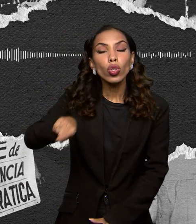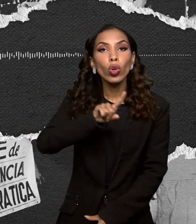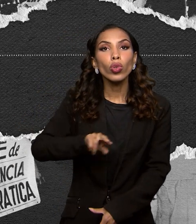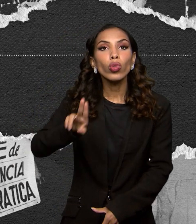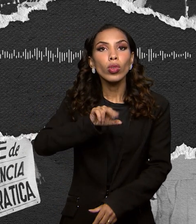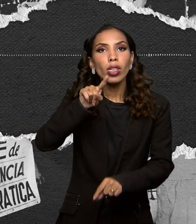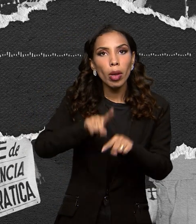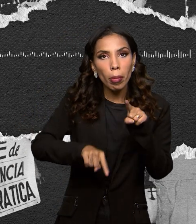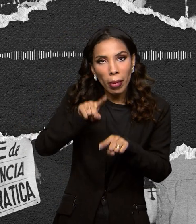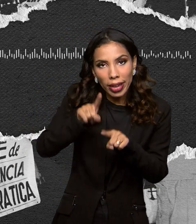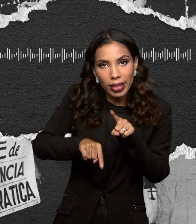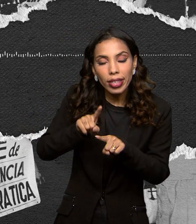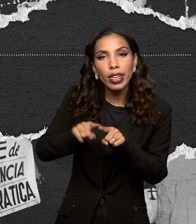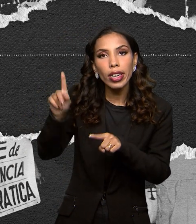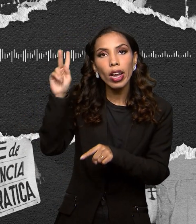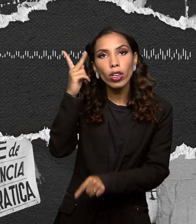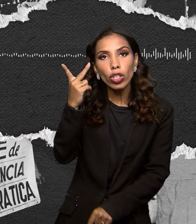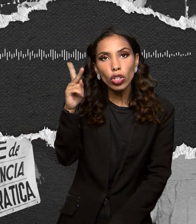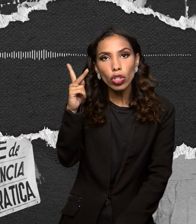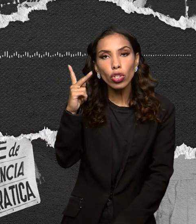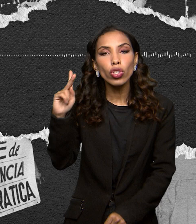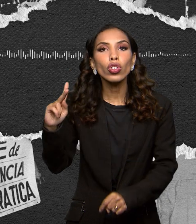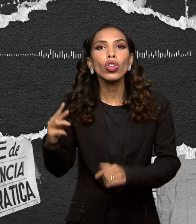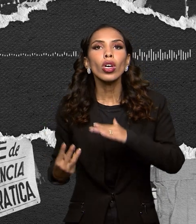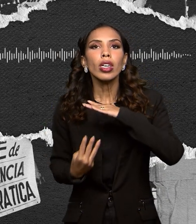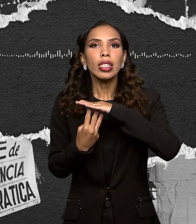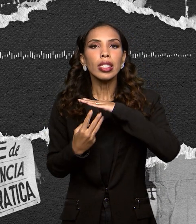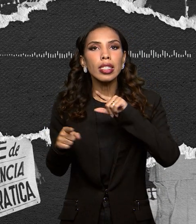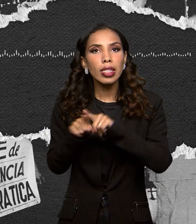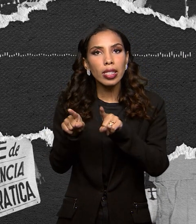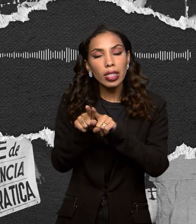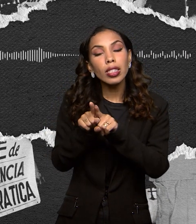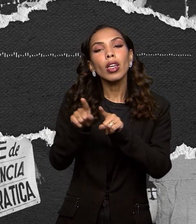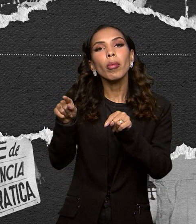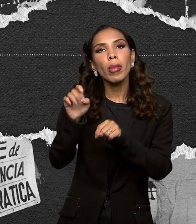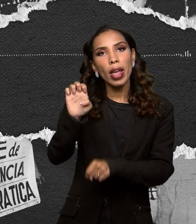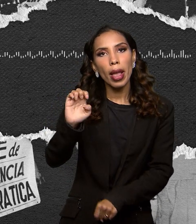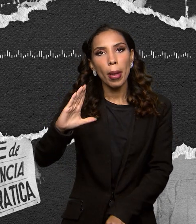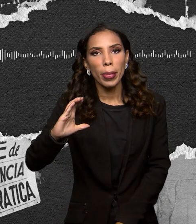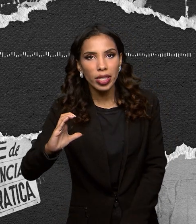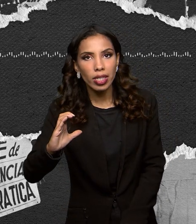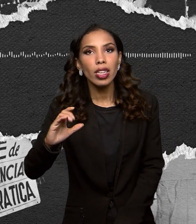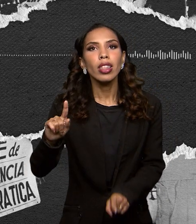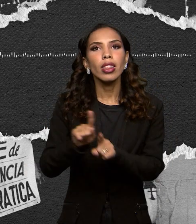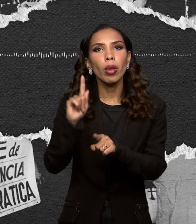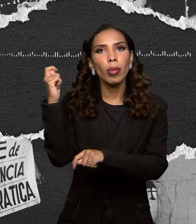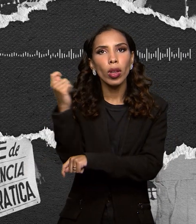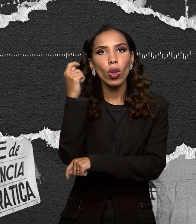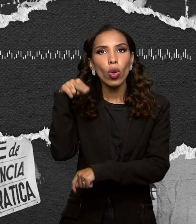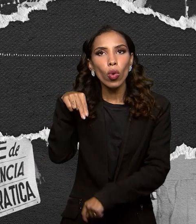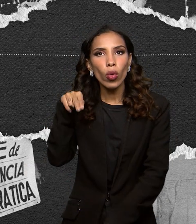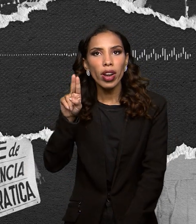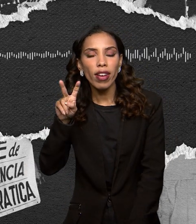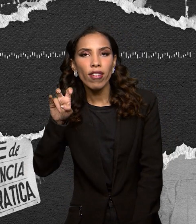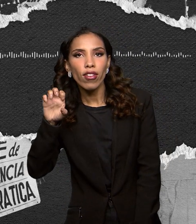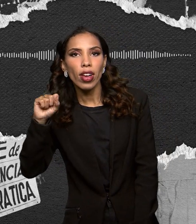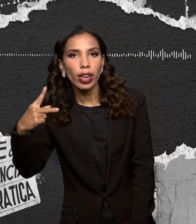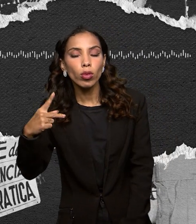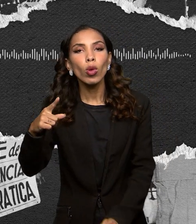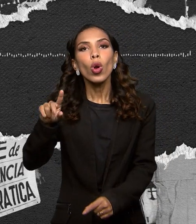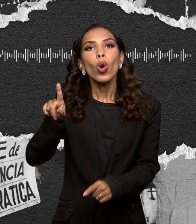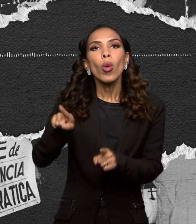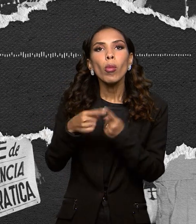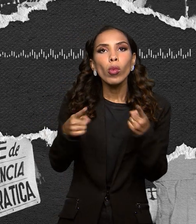da EBC, do Arquivo Nacional, da Univesp e da TVE do Rio Grande do Sul. Também usamos músicas do Gonzaguinha, dos